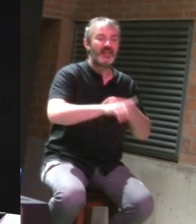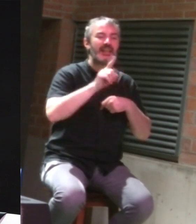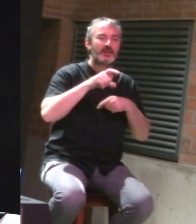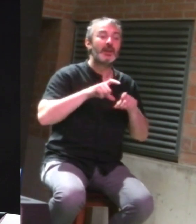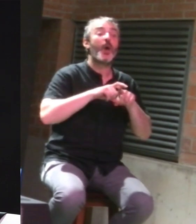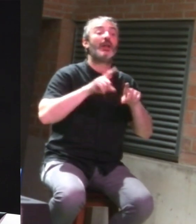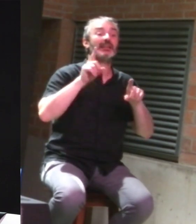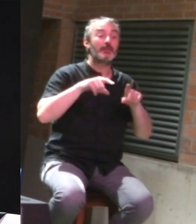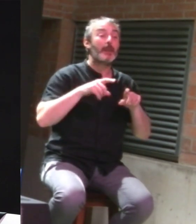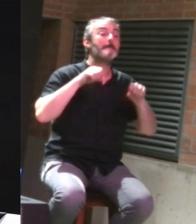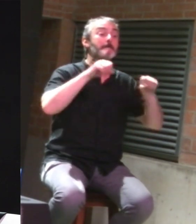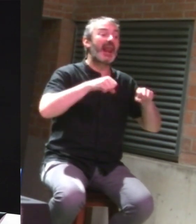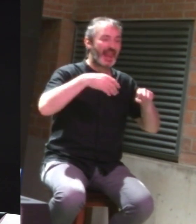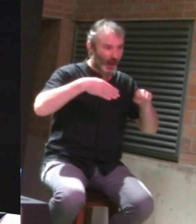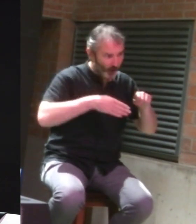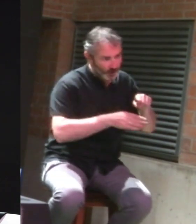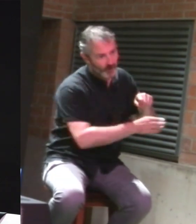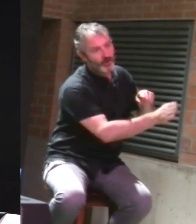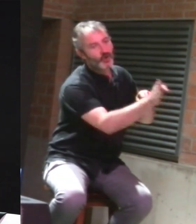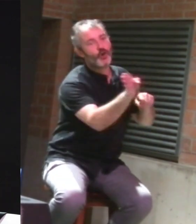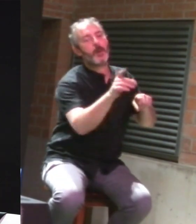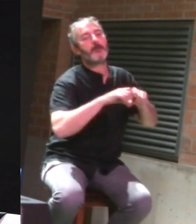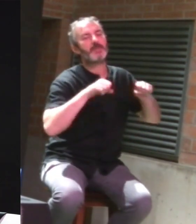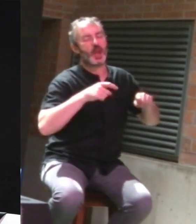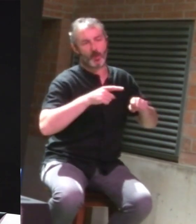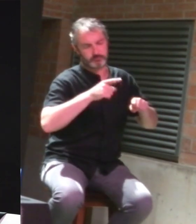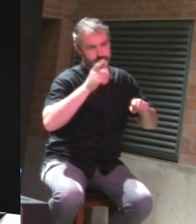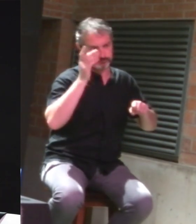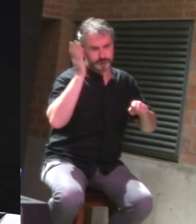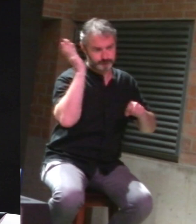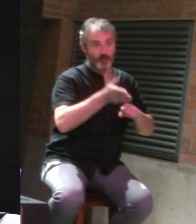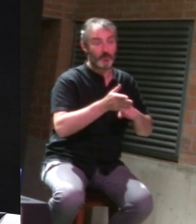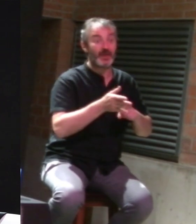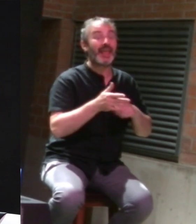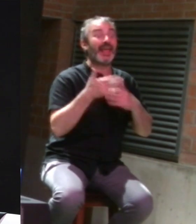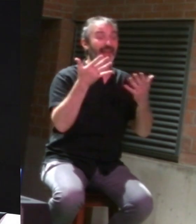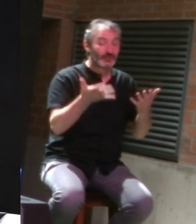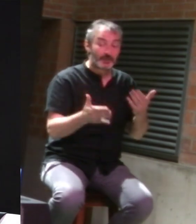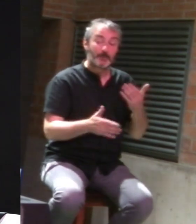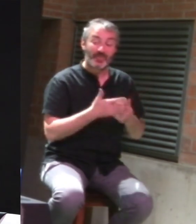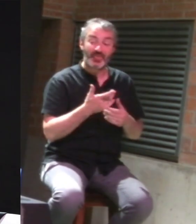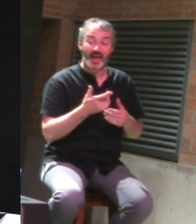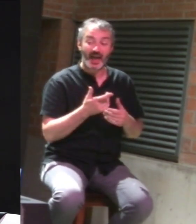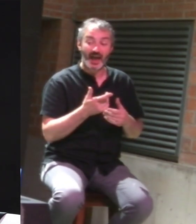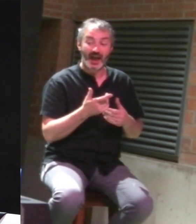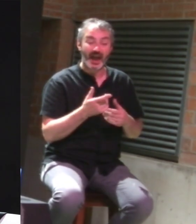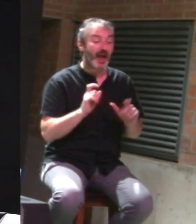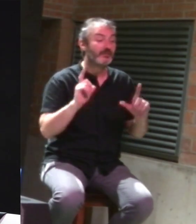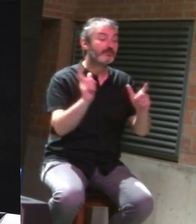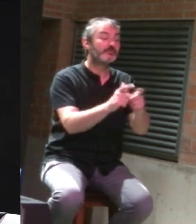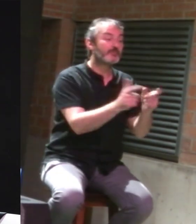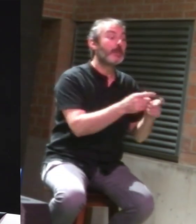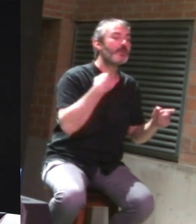que ataquen el Paral·lel, que és una acció sense precedents, i comencem a trobar ja els noms de les detingudes